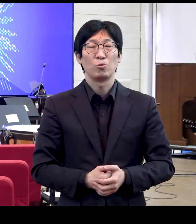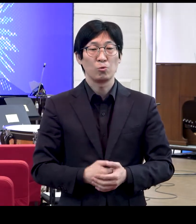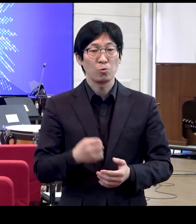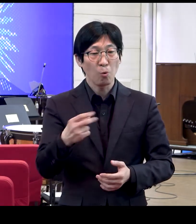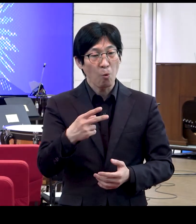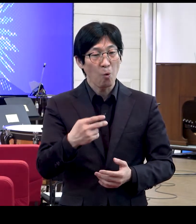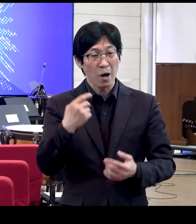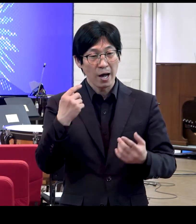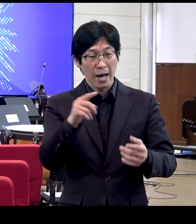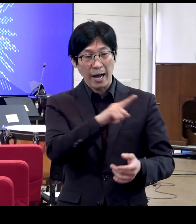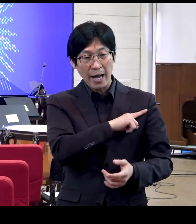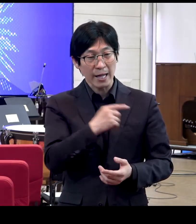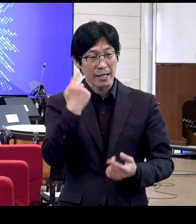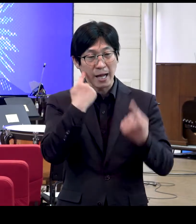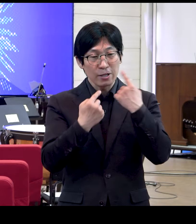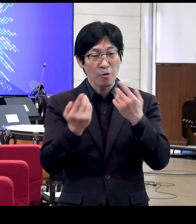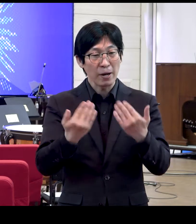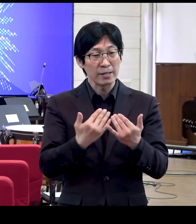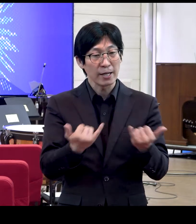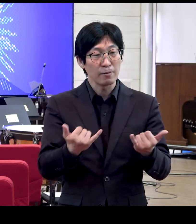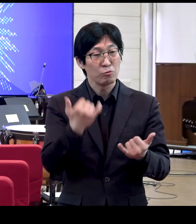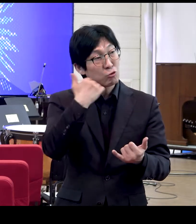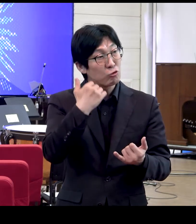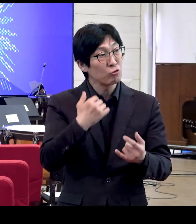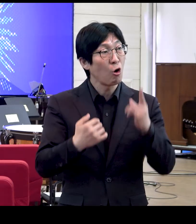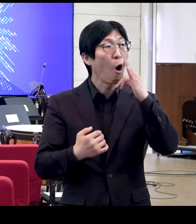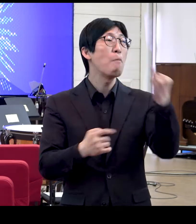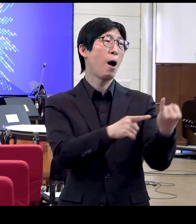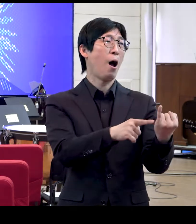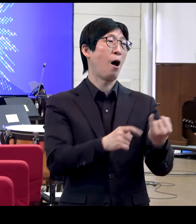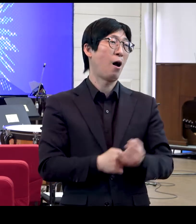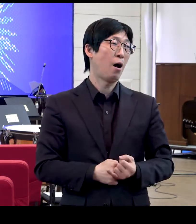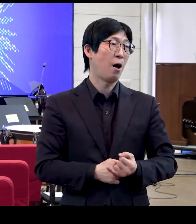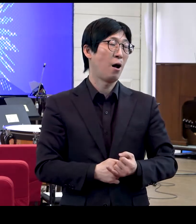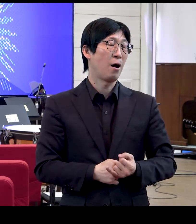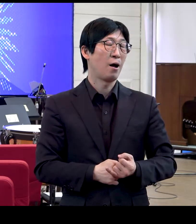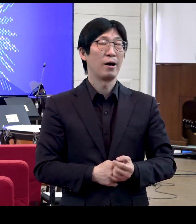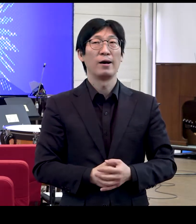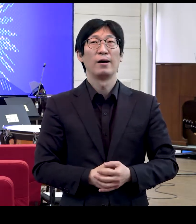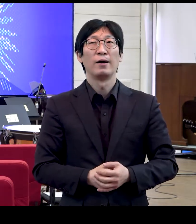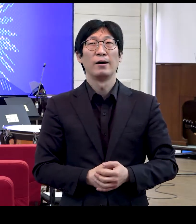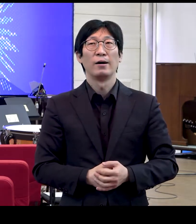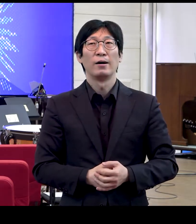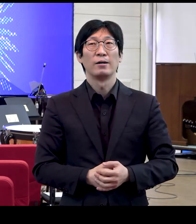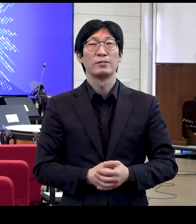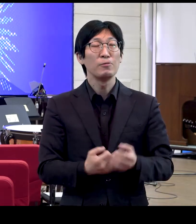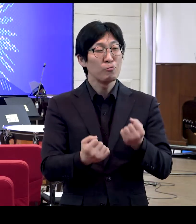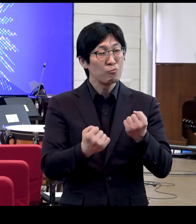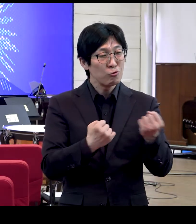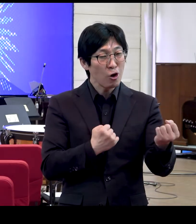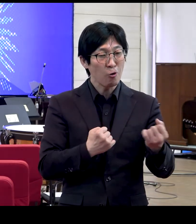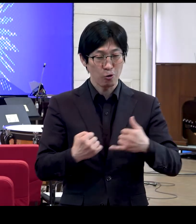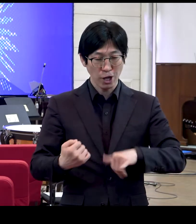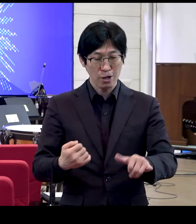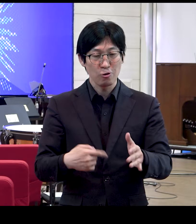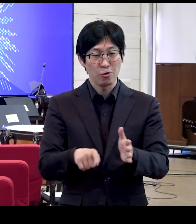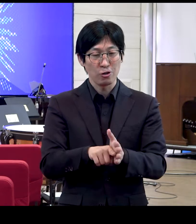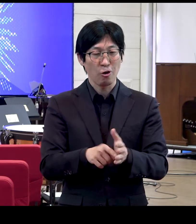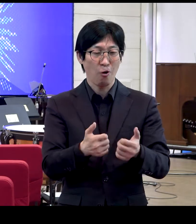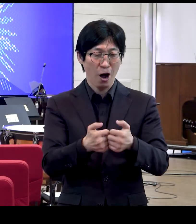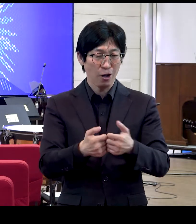상처받은 사람이죠. 누구보다도 정말 가슴 아픈 그런 상처를 받은 그러한 사람인데, 그런데